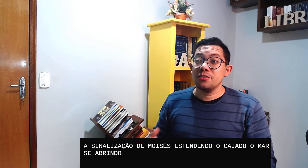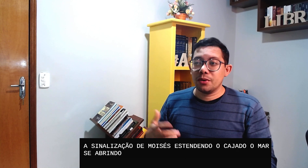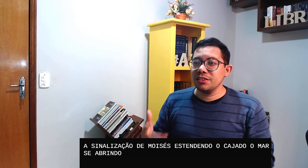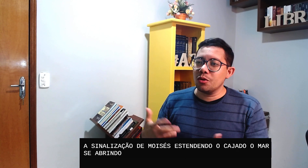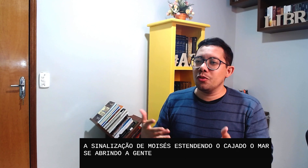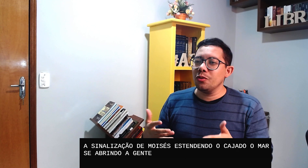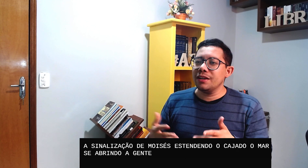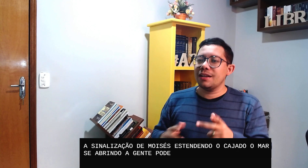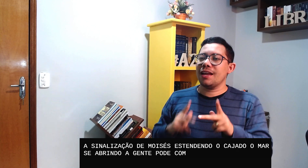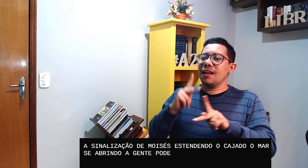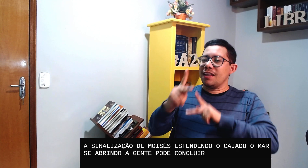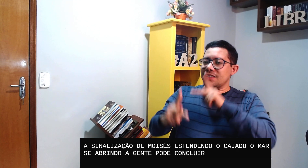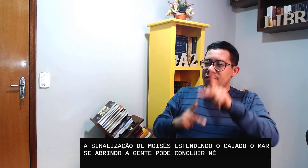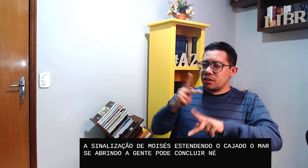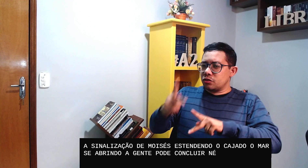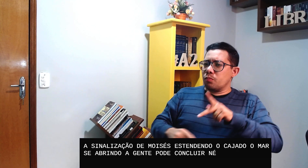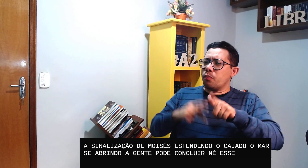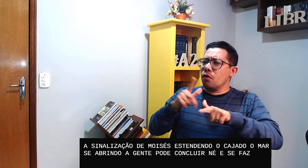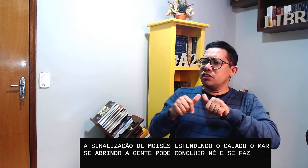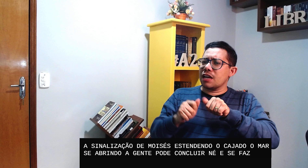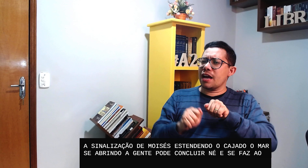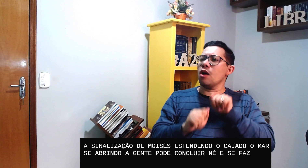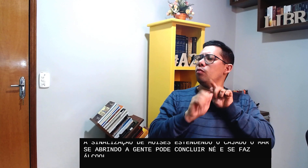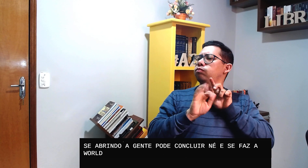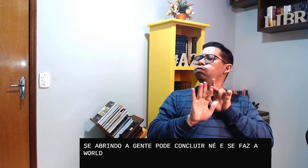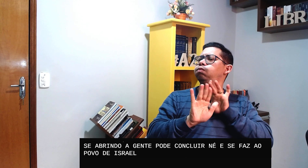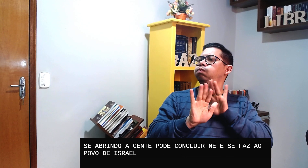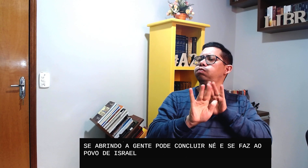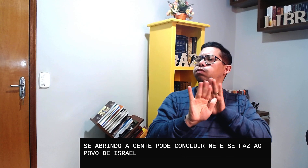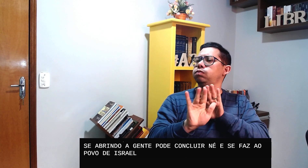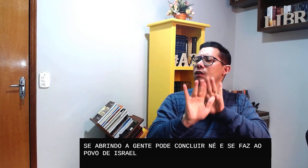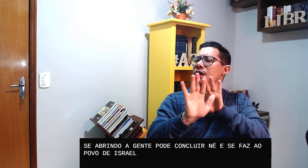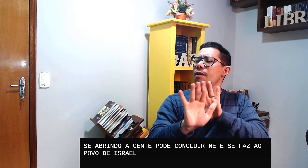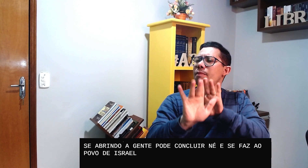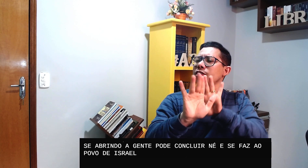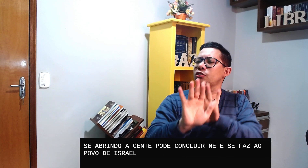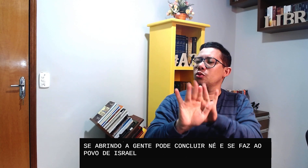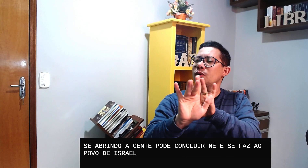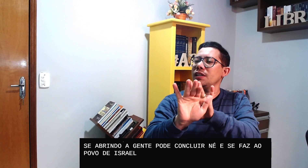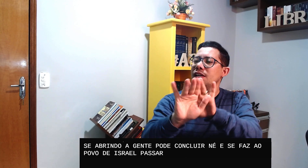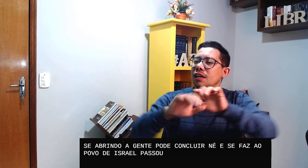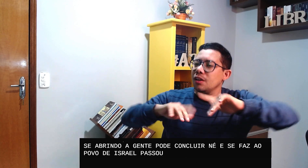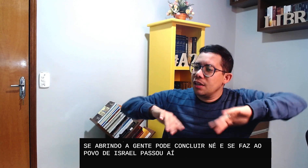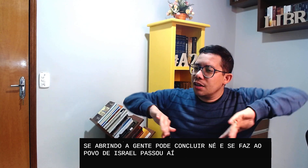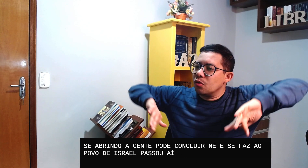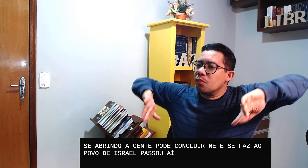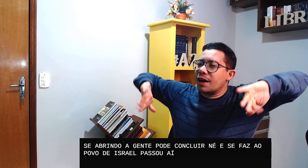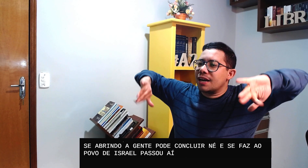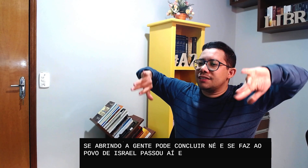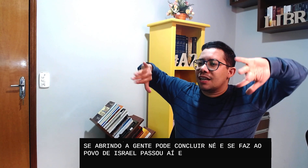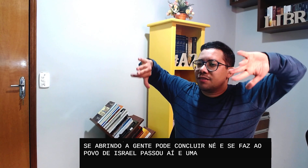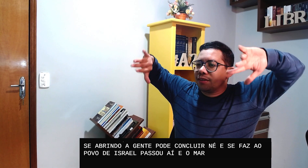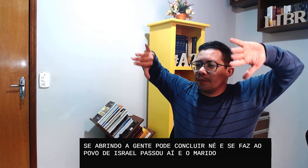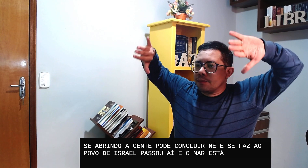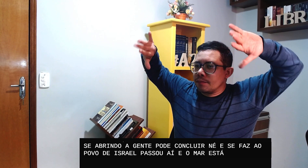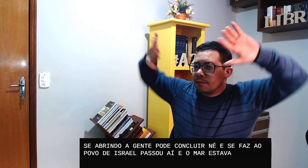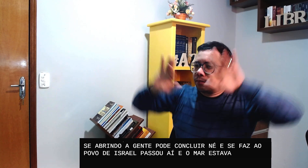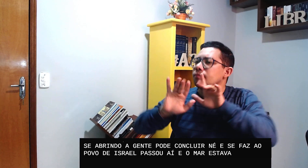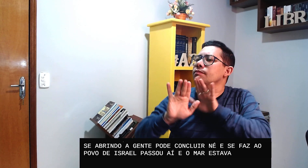pode concluir, né? Aí você faz, ó, o povo de Israel passou aí e o mar estava e